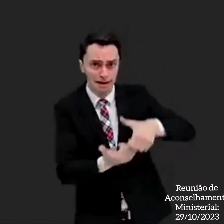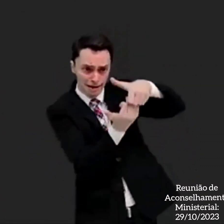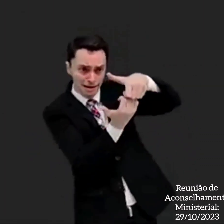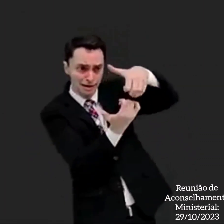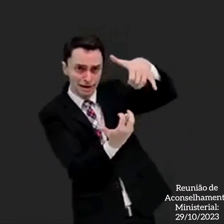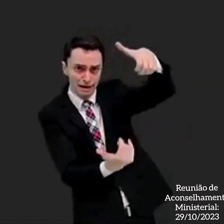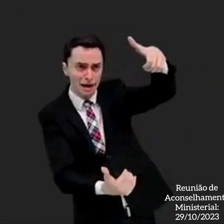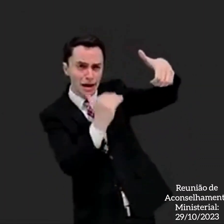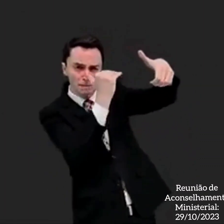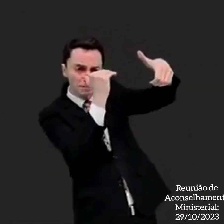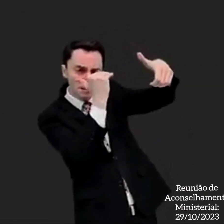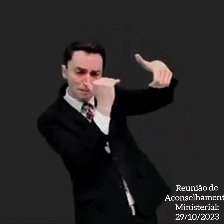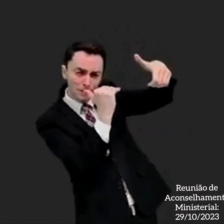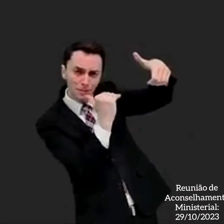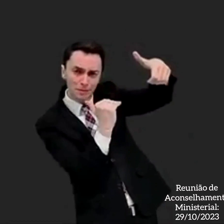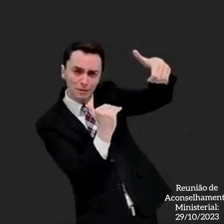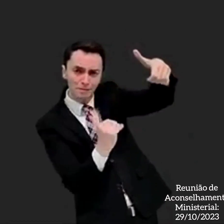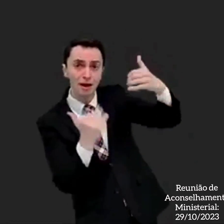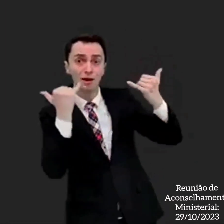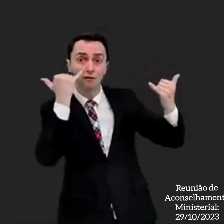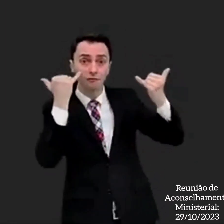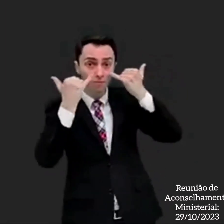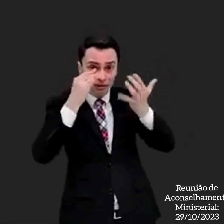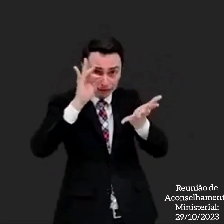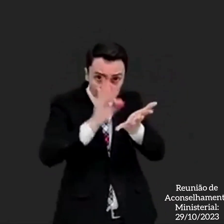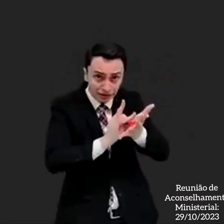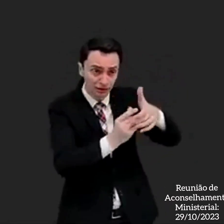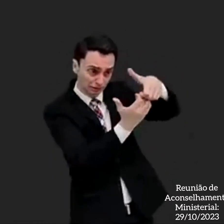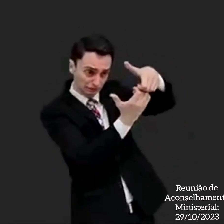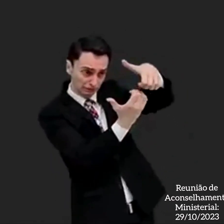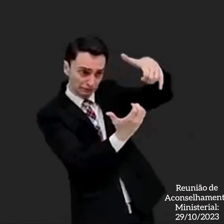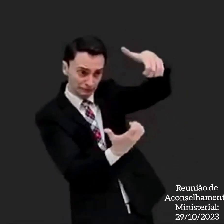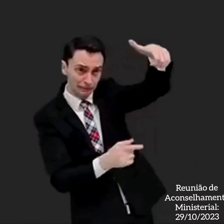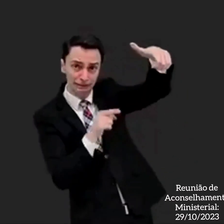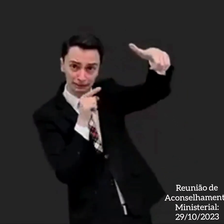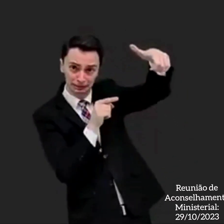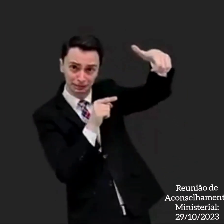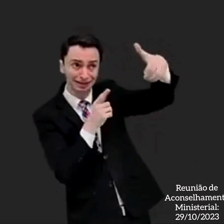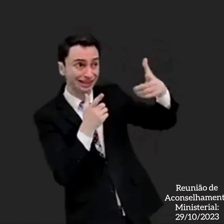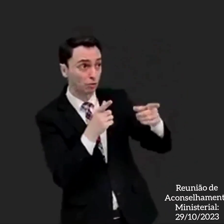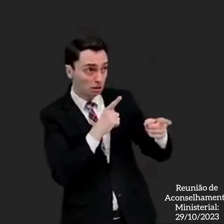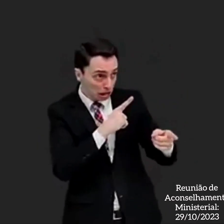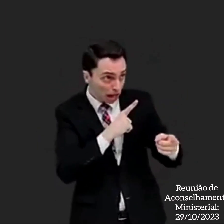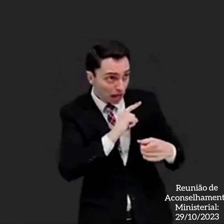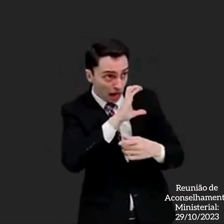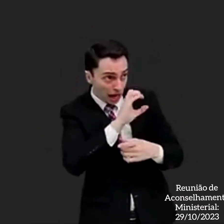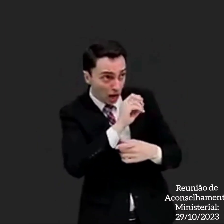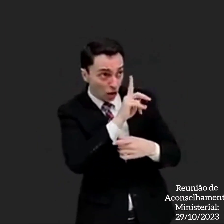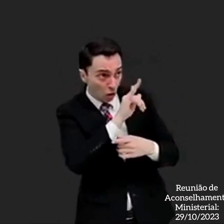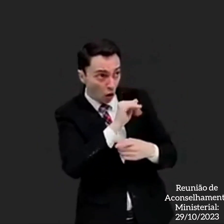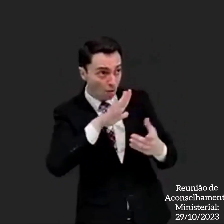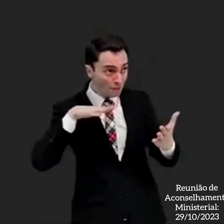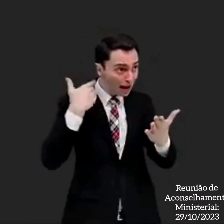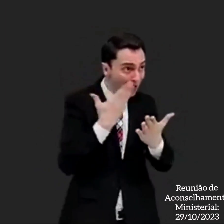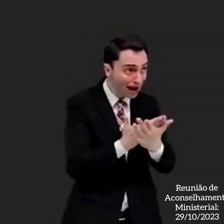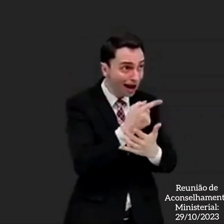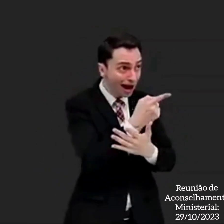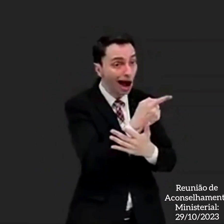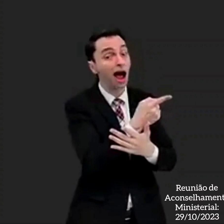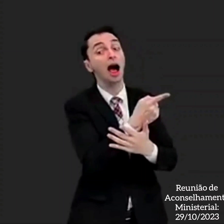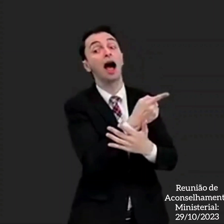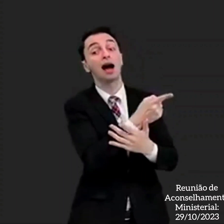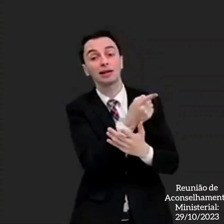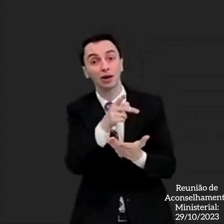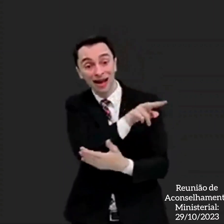exatidão dos textos originais, é que foi redigida a afirmação contendo a Palavra de